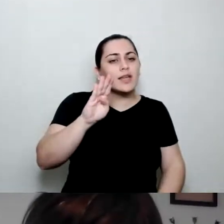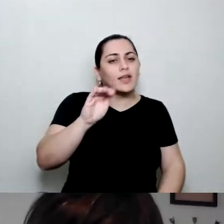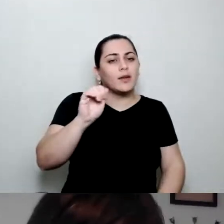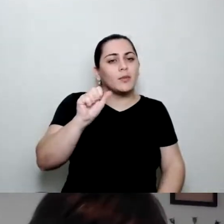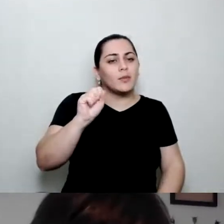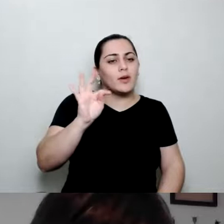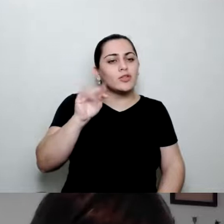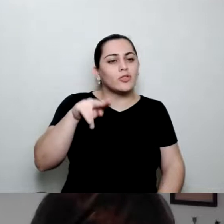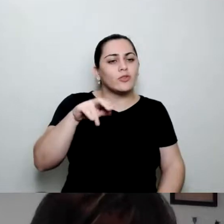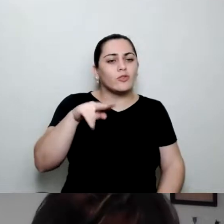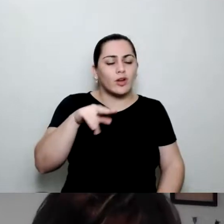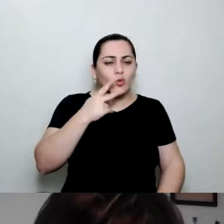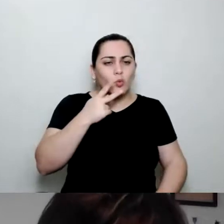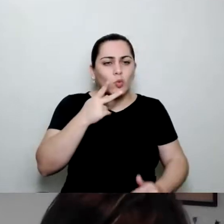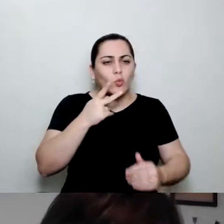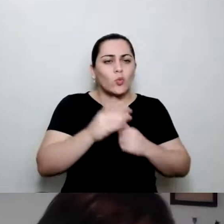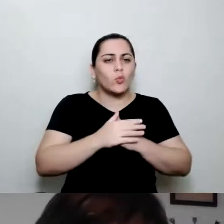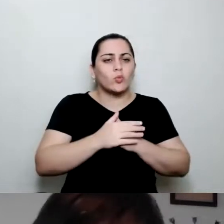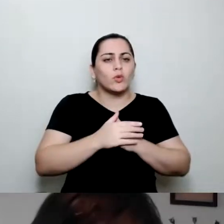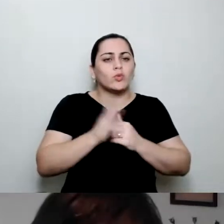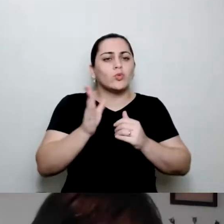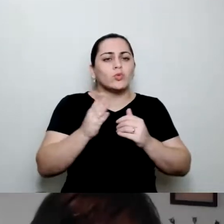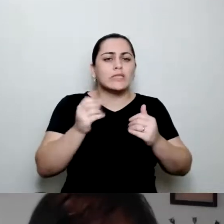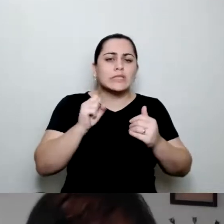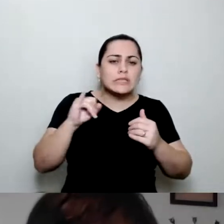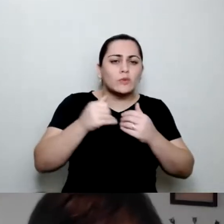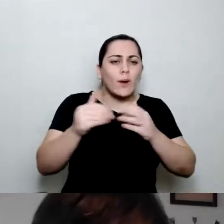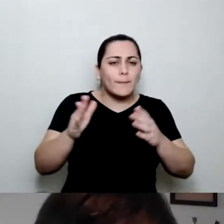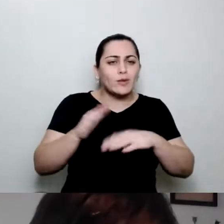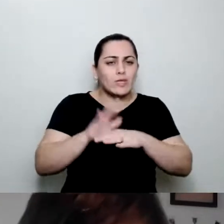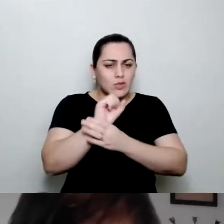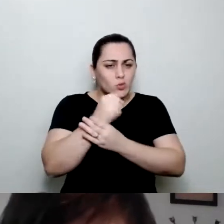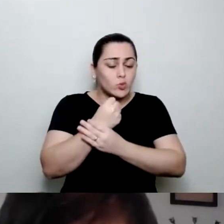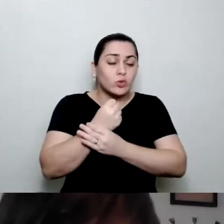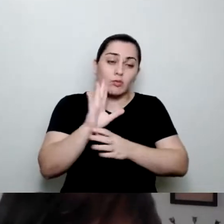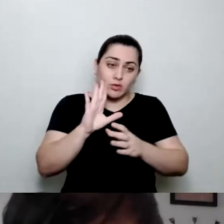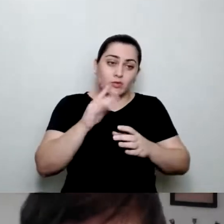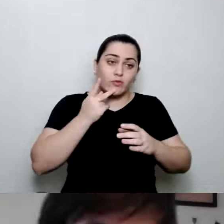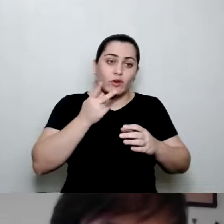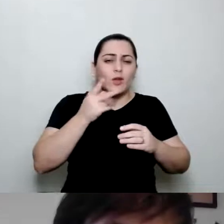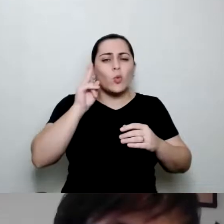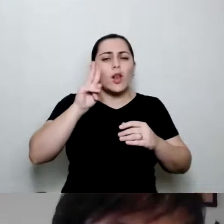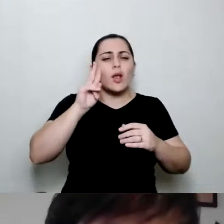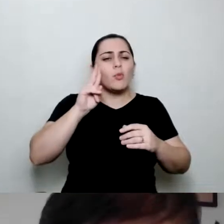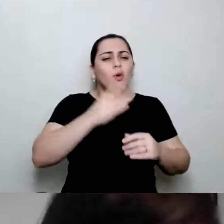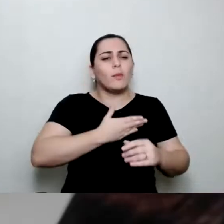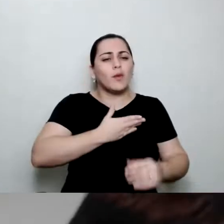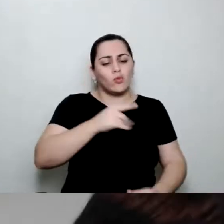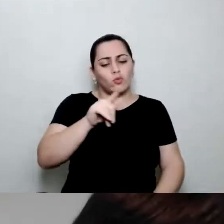perguntou se os formatos abertos são mais seguros, e aí eu completo lembrando de um colega nosso, Gustavo Godoy,